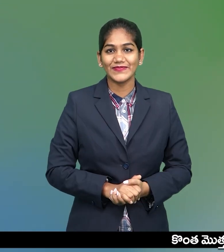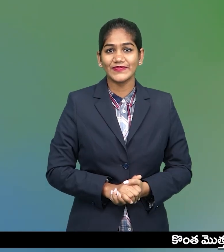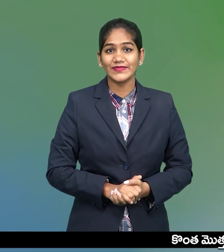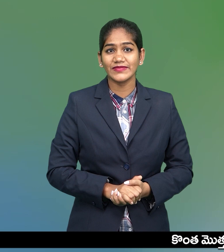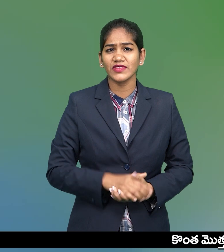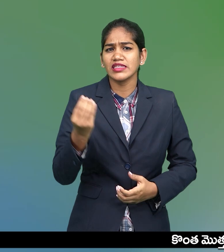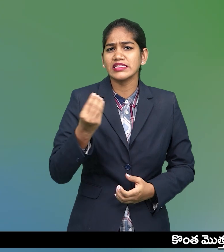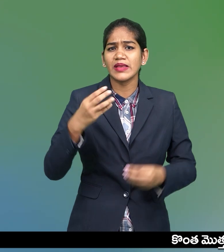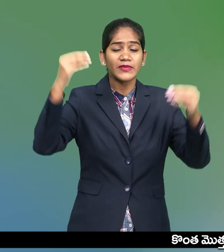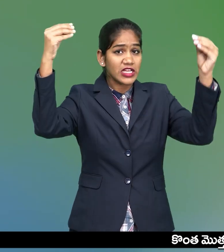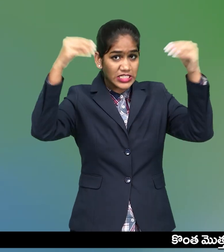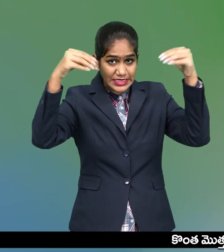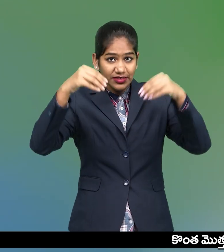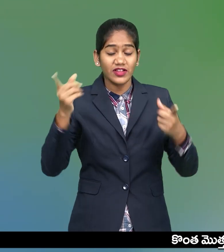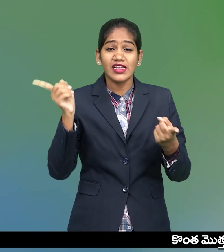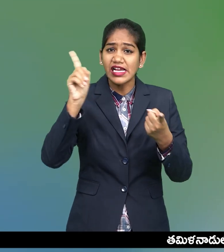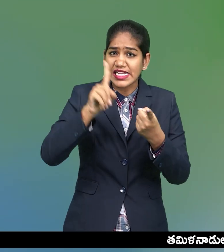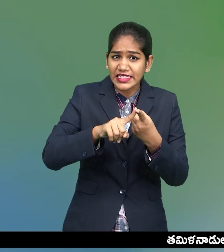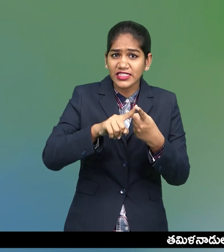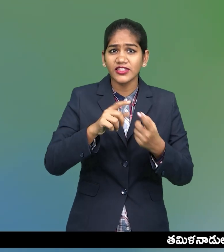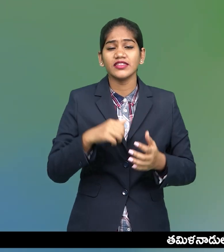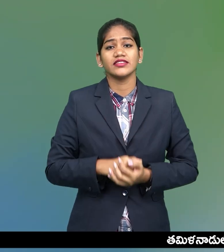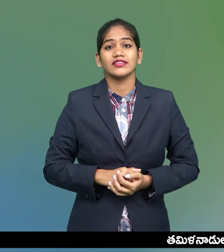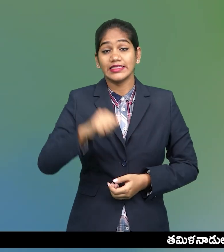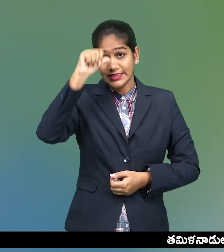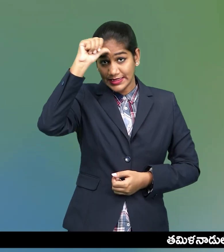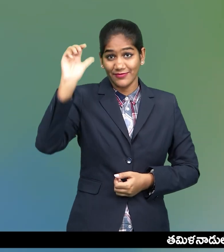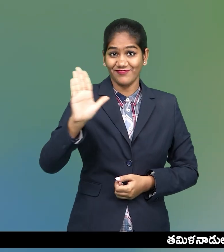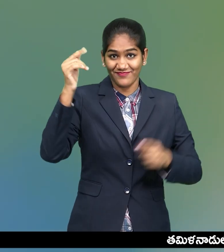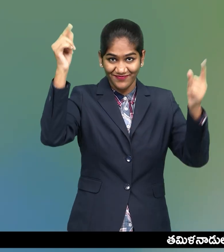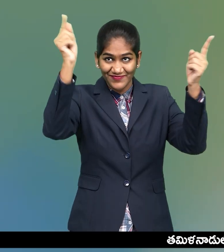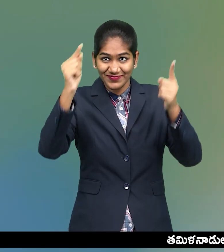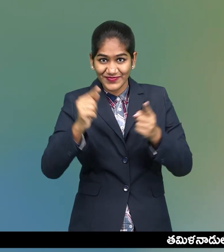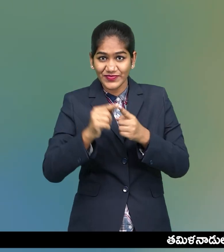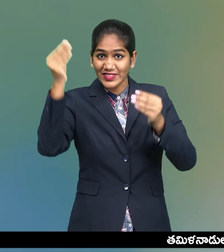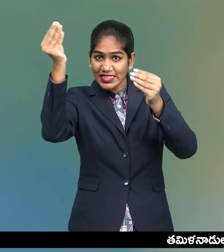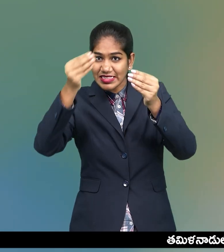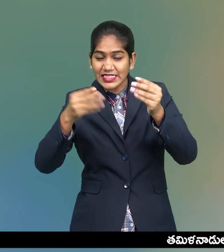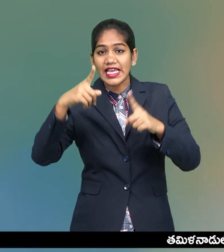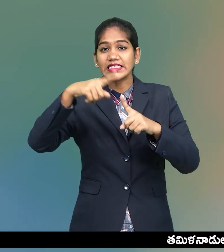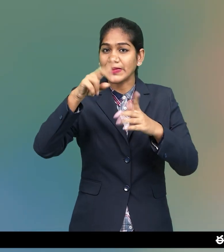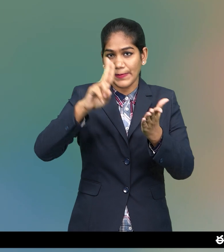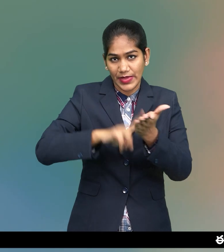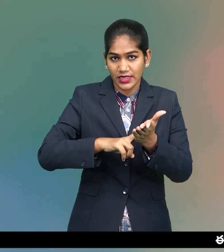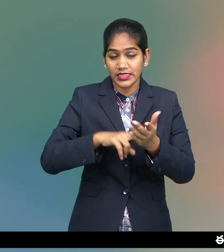కొంత మొత్తంలో వర్షాలు కురుస్తాయి. తమిళనాడులోని కోరమాండల్ తీరంలో ఈ గాలుల నుండి